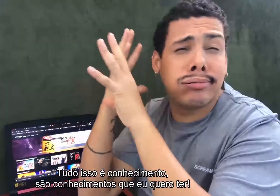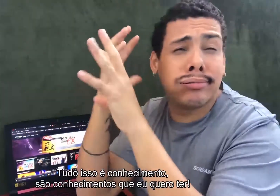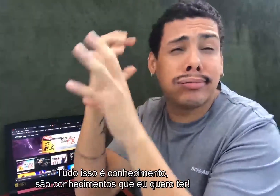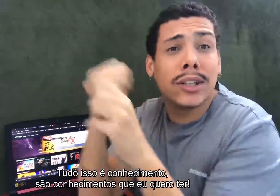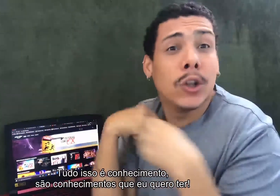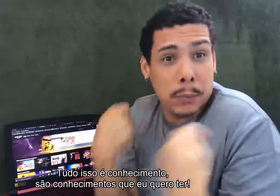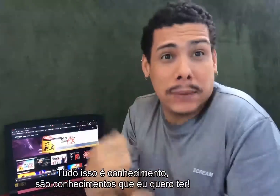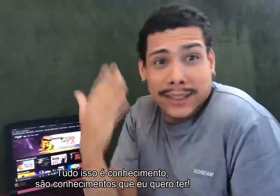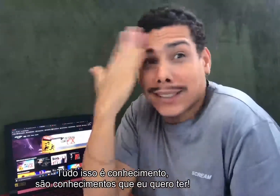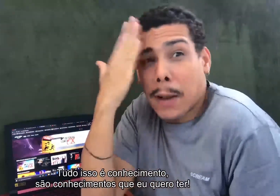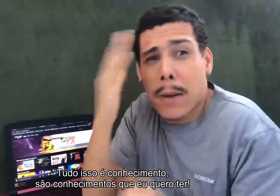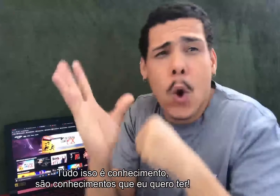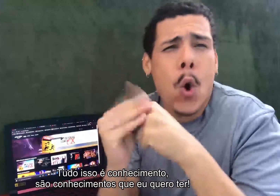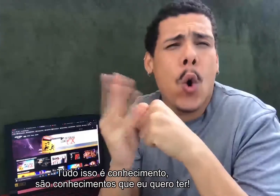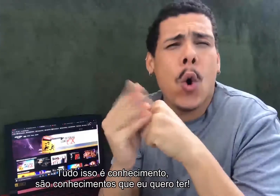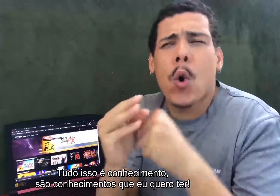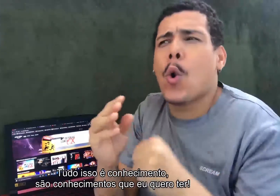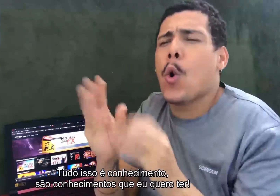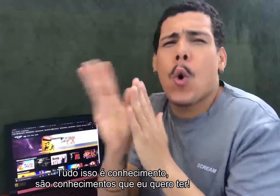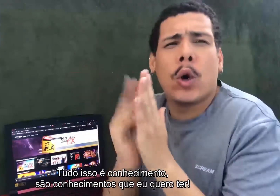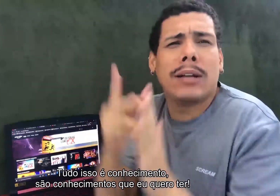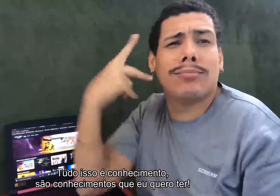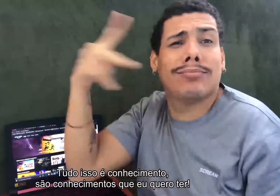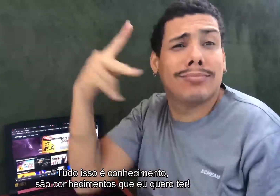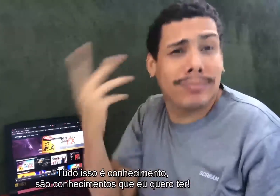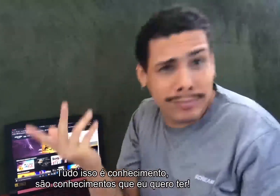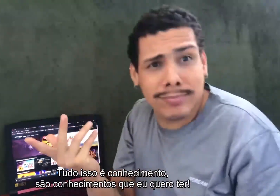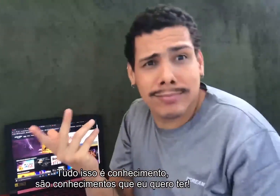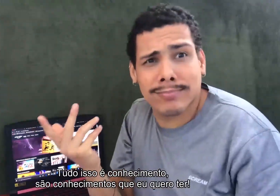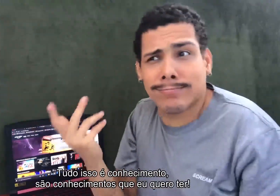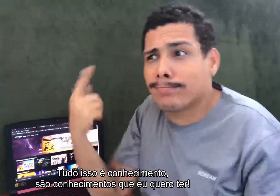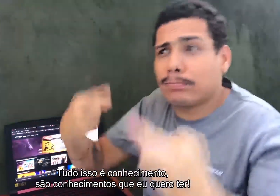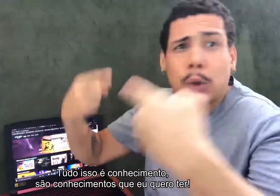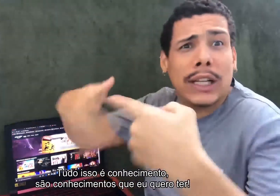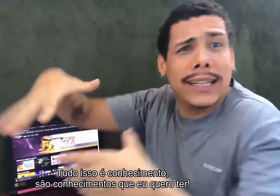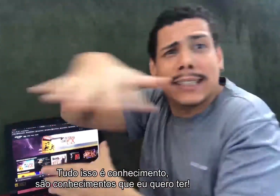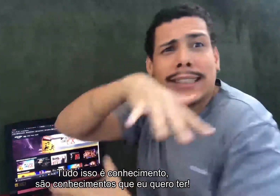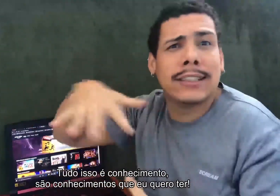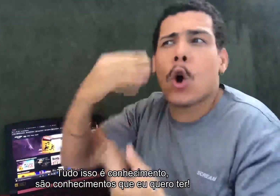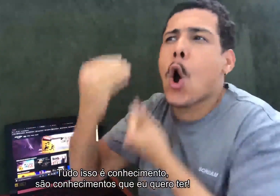Tudo isso é conhecimento. São conhecimentos que eu quero ter.